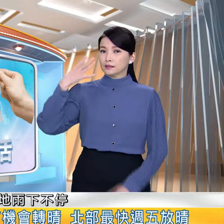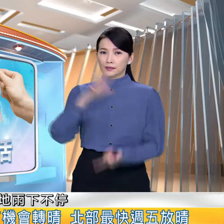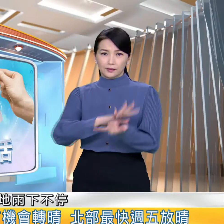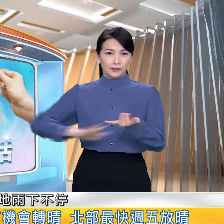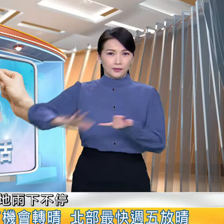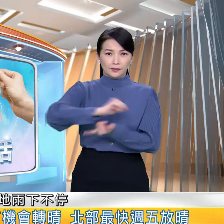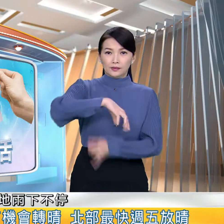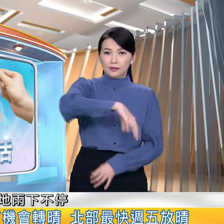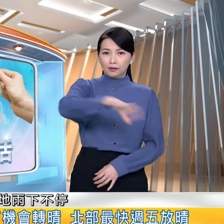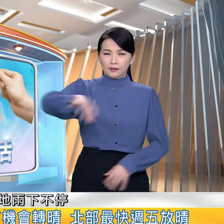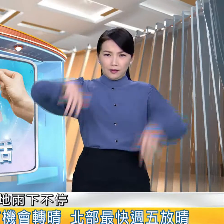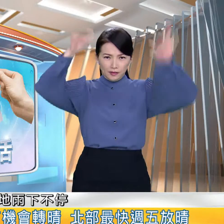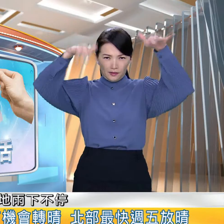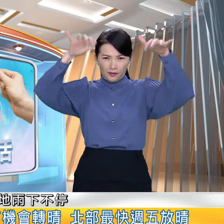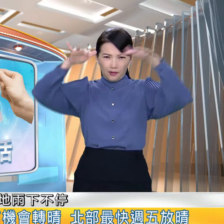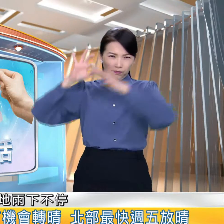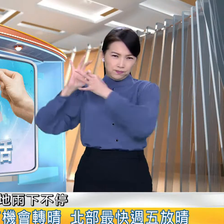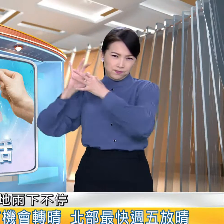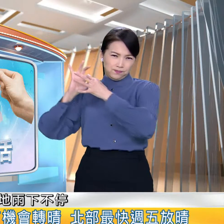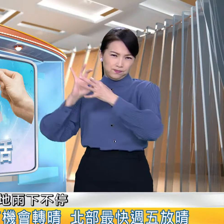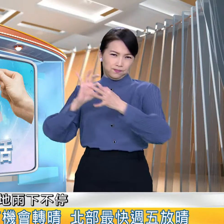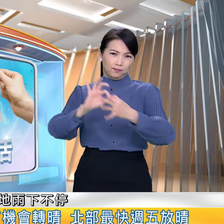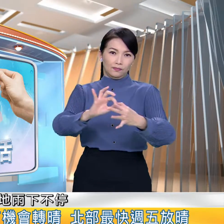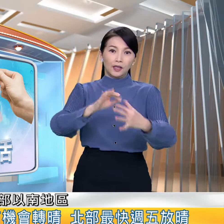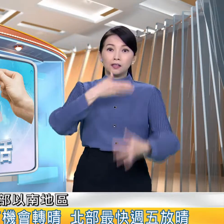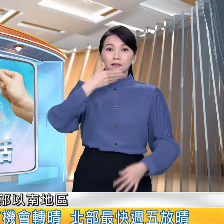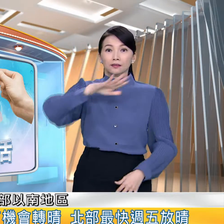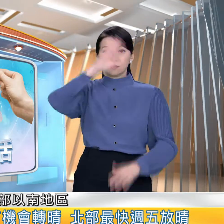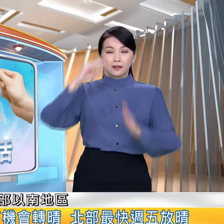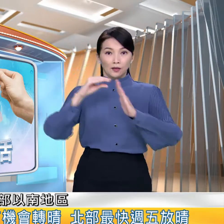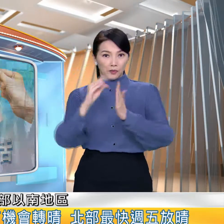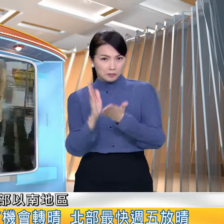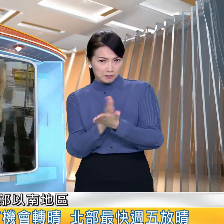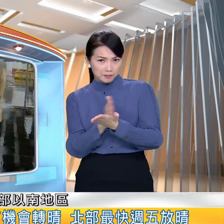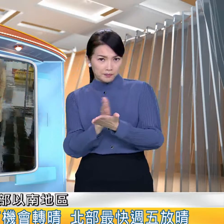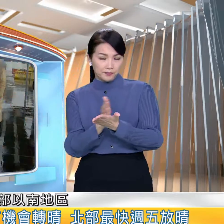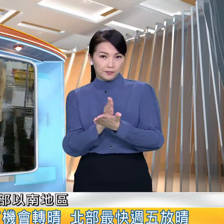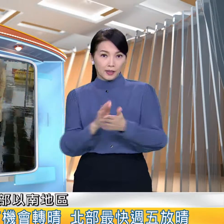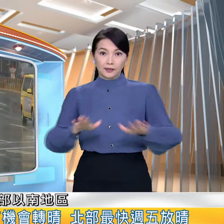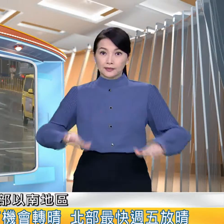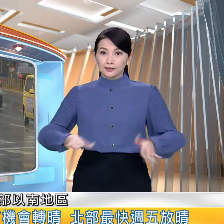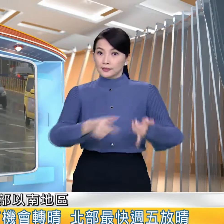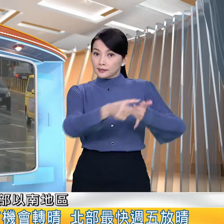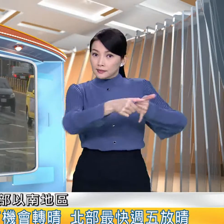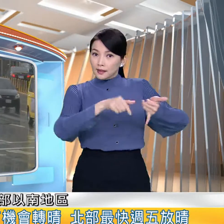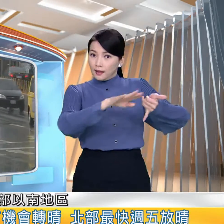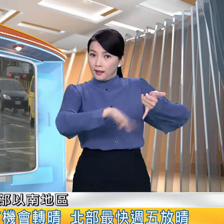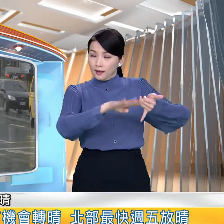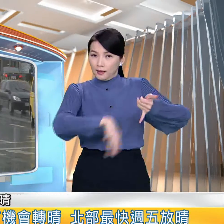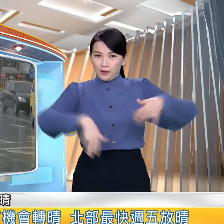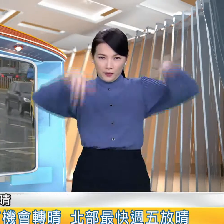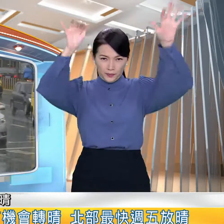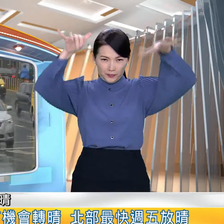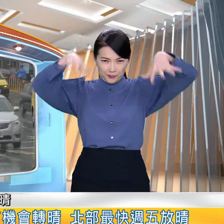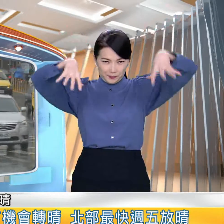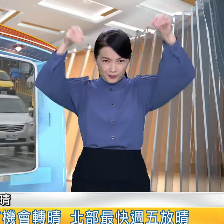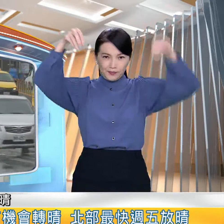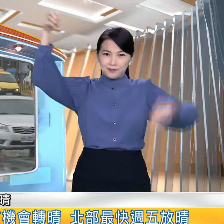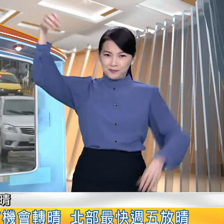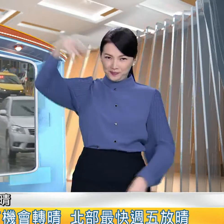这几天全台各地雨下不停，气象局预测中部以南地区今天有机会转